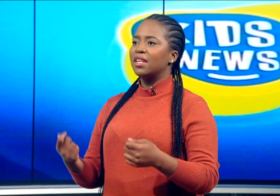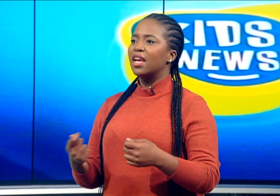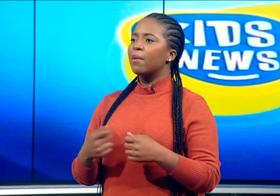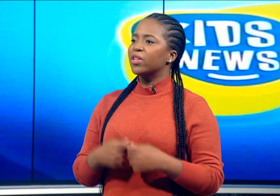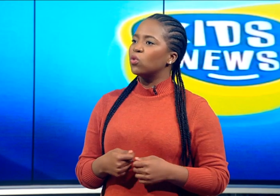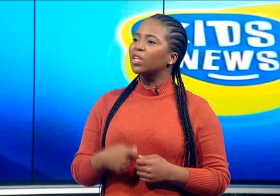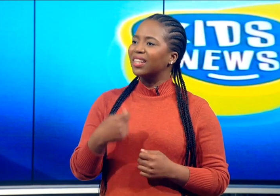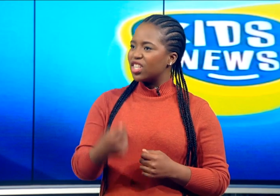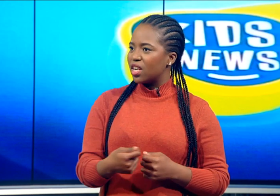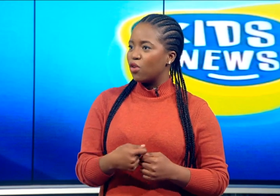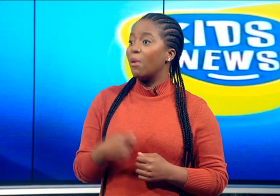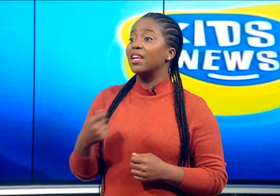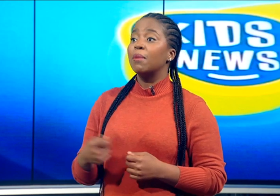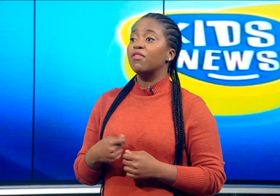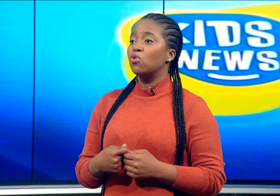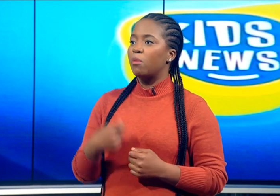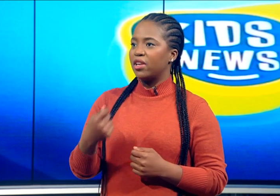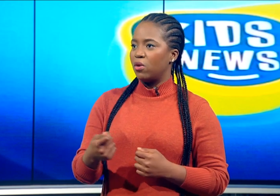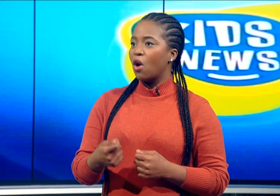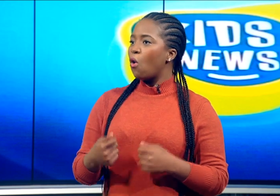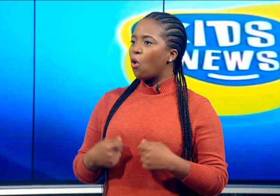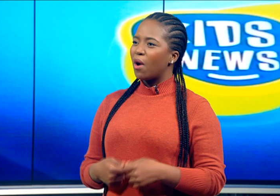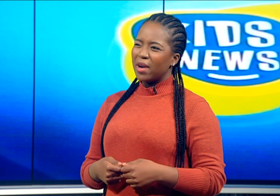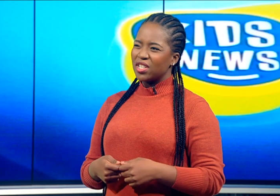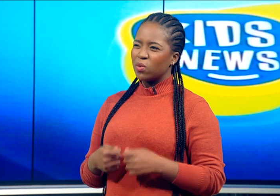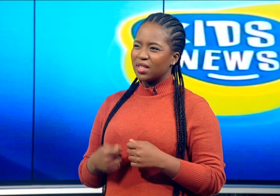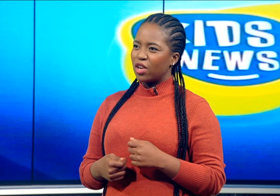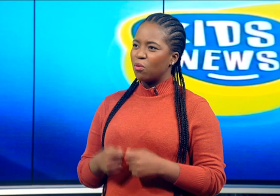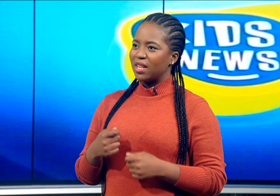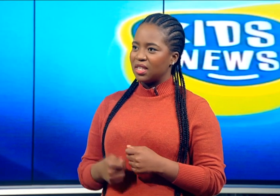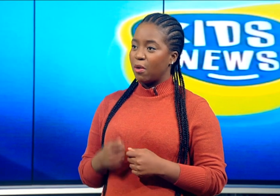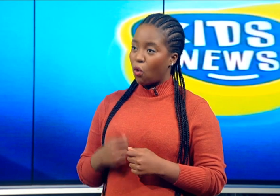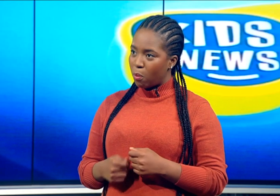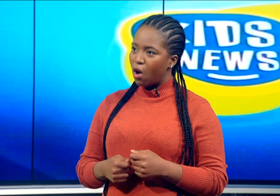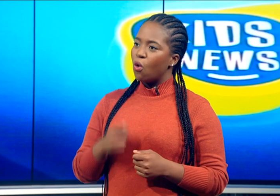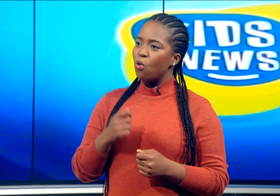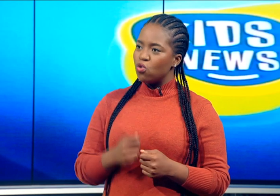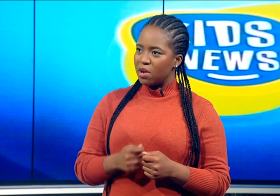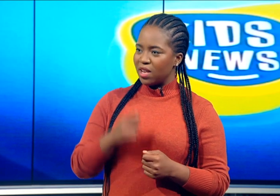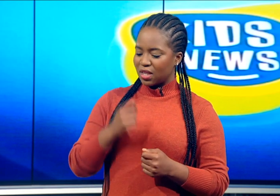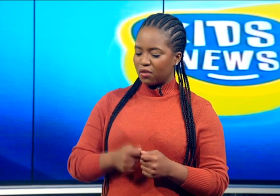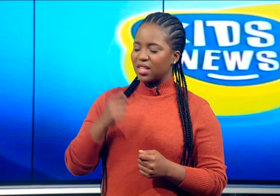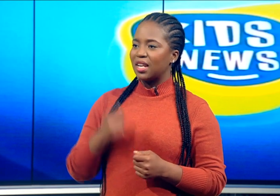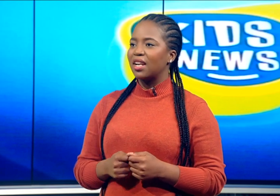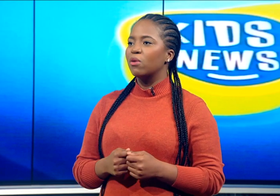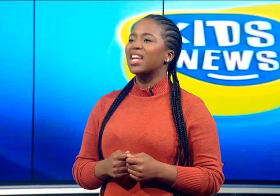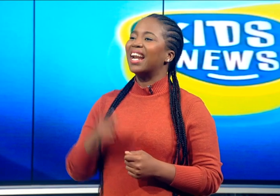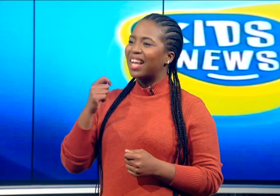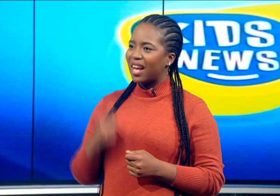yini bathola uqeqesheka noma yini abafuna ukuba yiyona. Okwamanje kusathanda ukuba nzima ngoba ulwimi le South African Sign Language